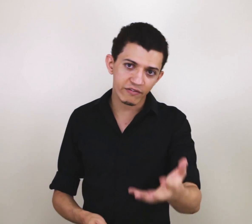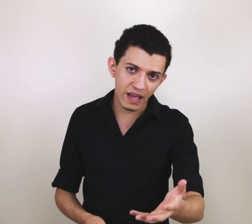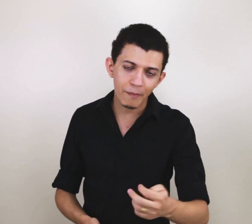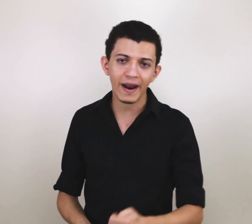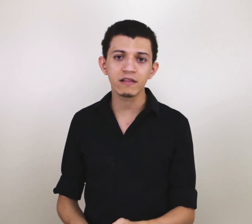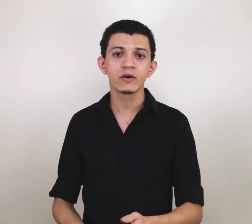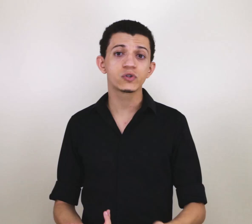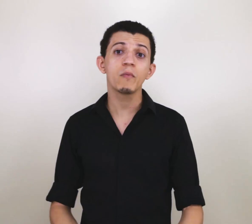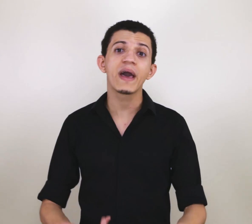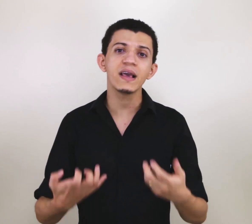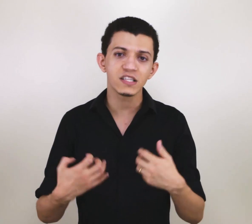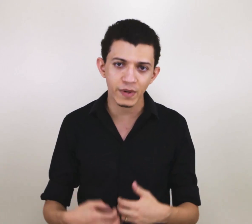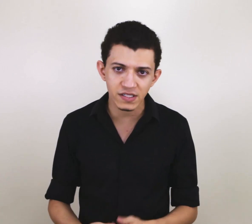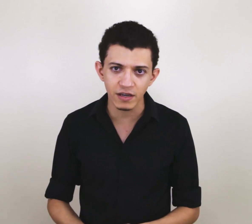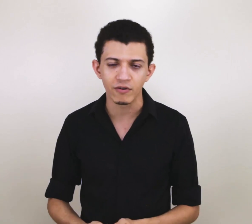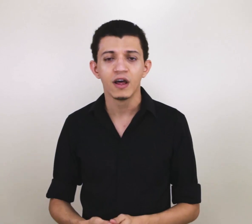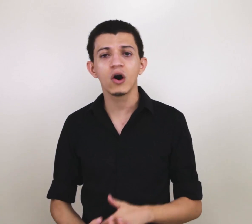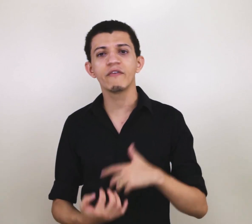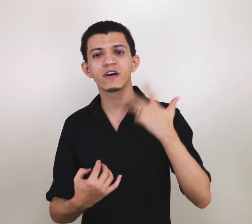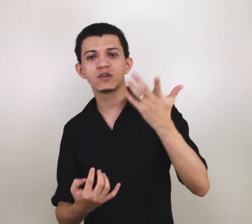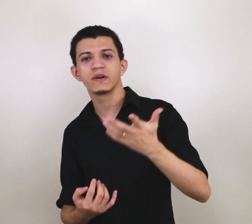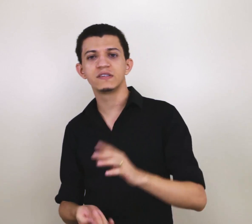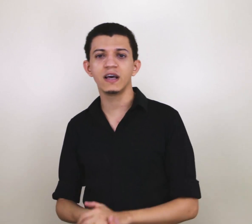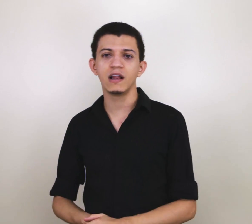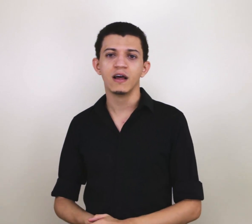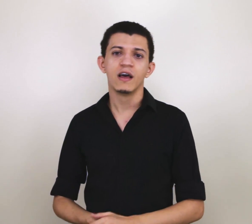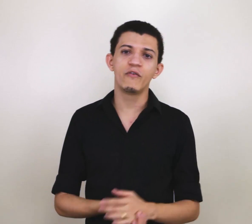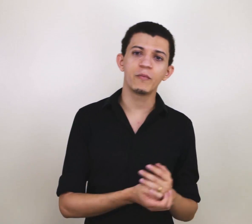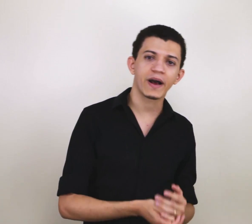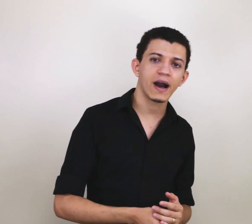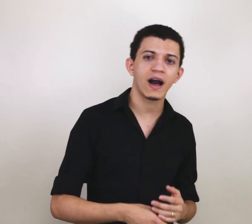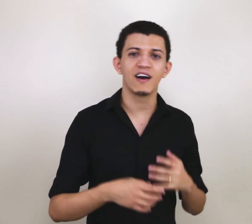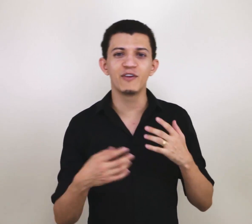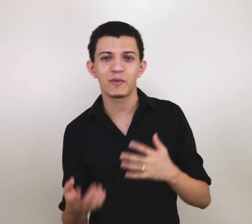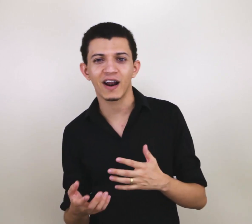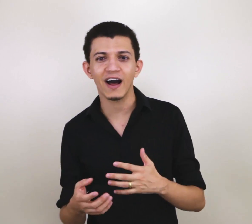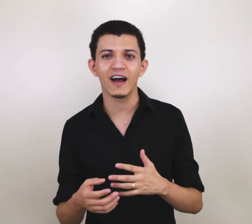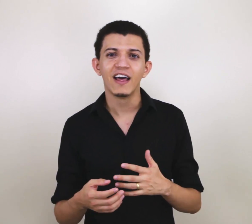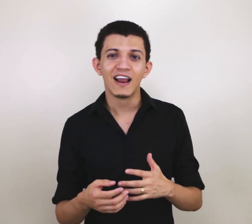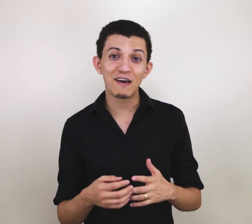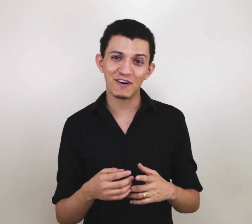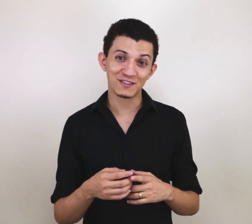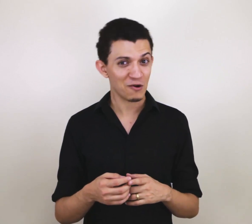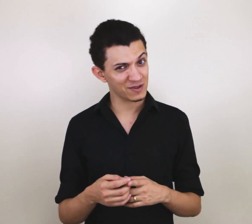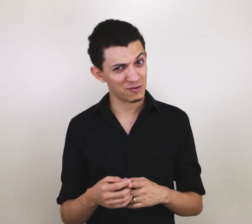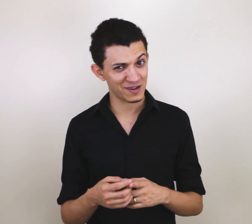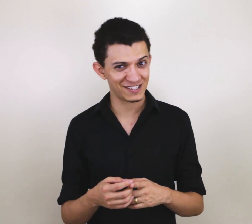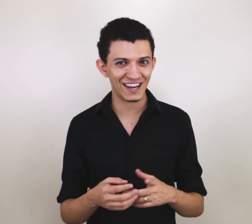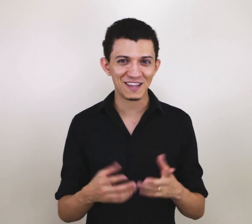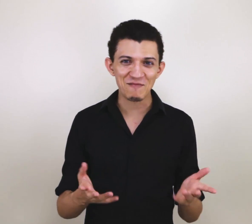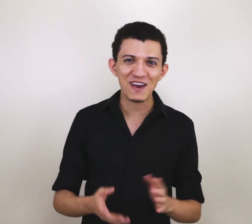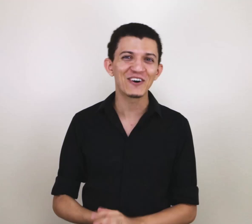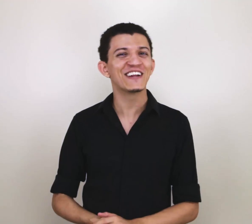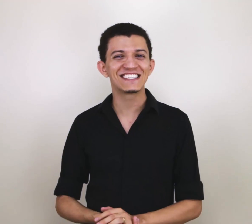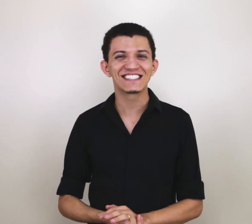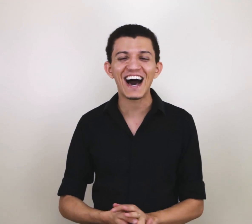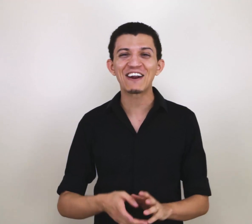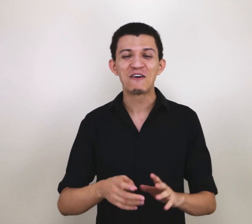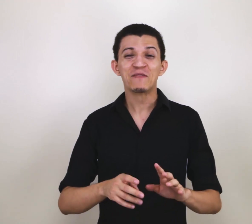ter reparado que eu sou bem expressivo. Eu levanto a sobrancelha, eu viro para cá, viro para lá, levanto só uma sobrancelha também quando necessário,